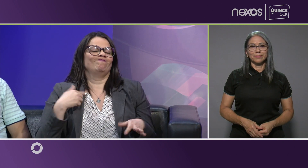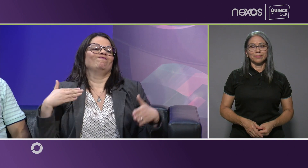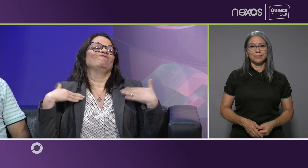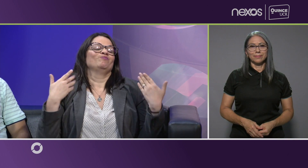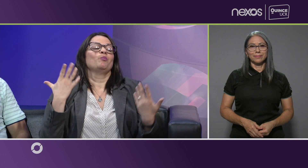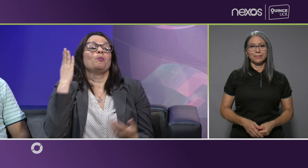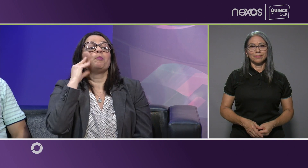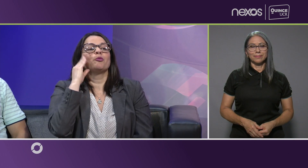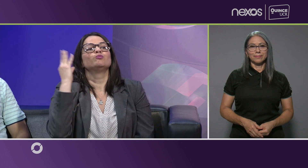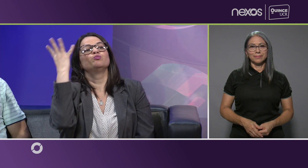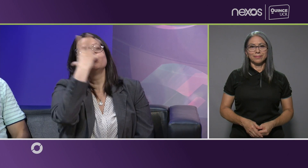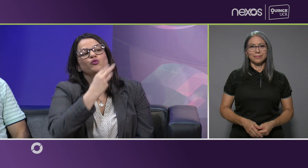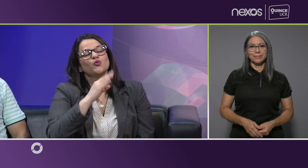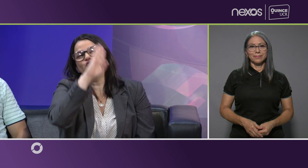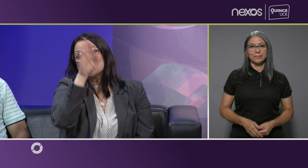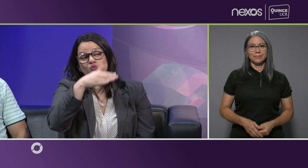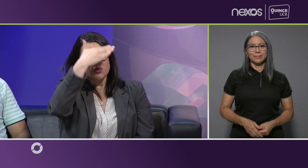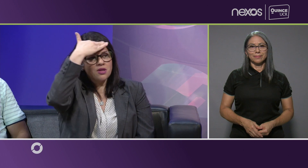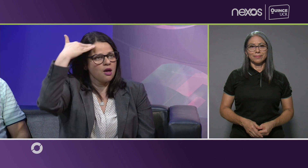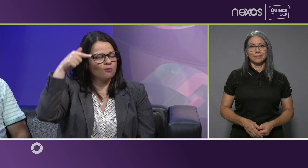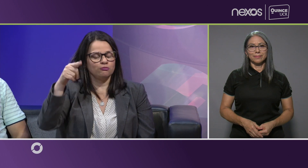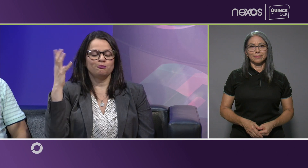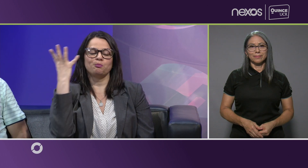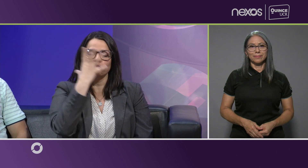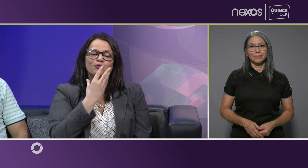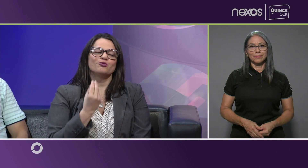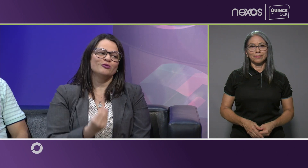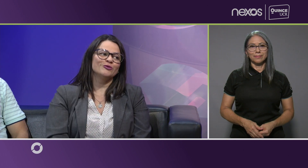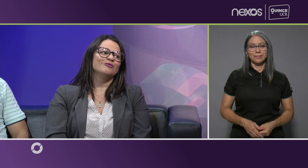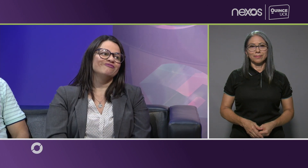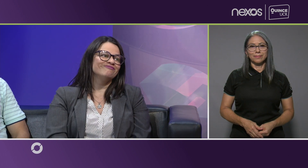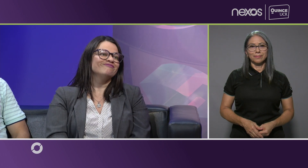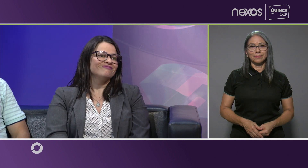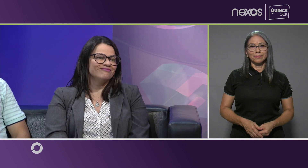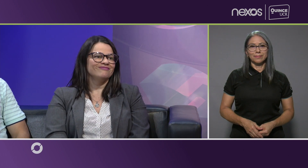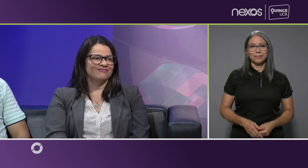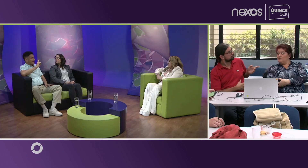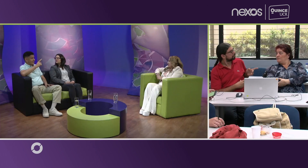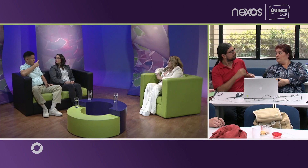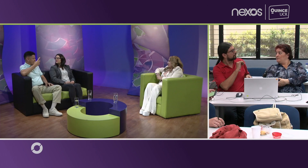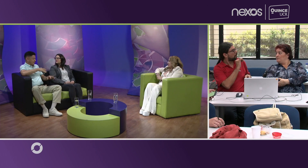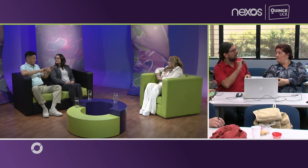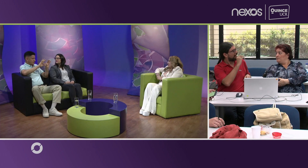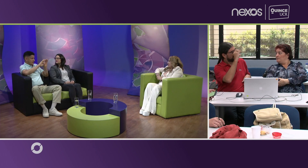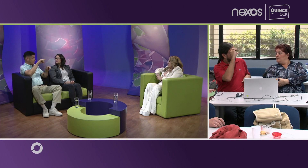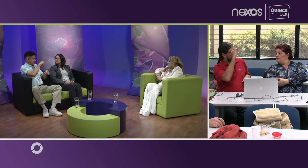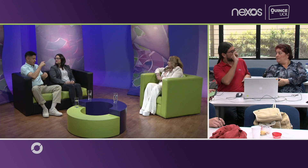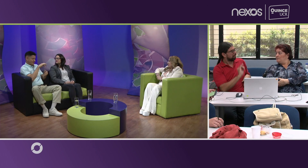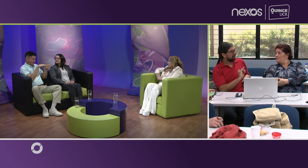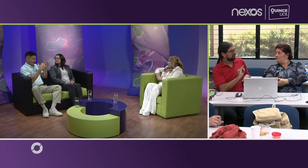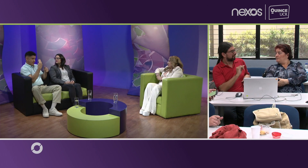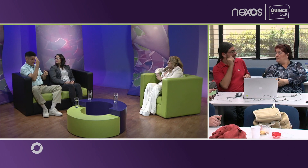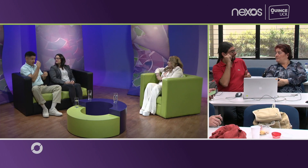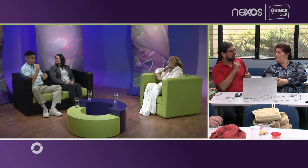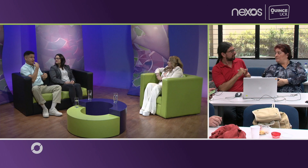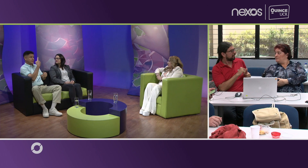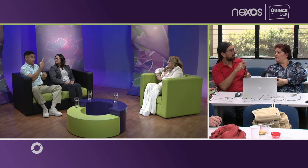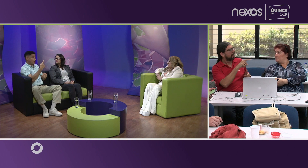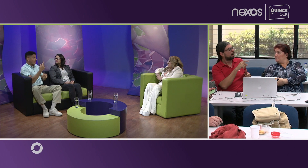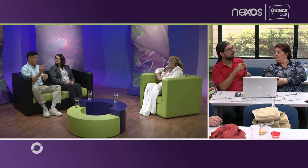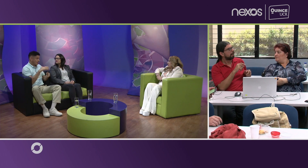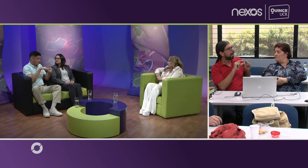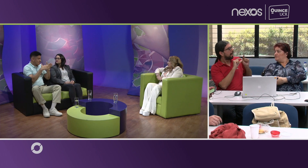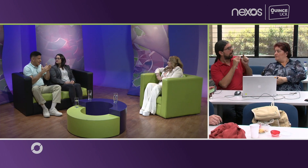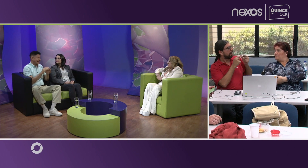vez en la historia que surgió algo así. Fue una experiencia hermosa y nunca se me va a olvidar. Hay algo muy importante